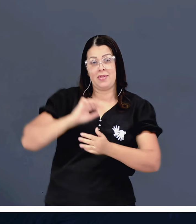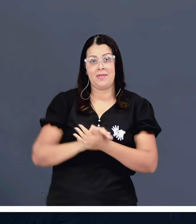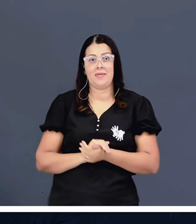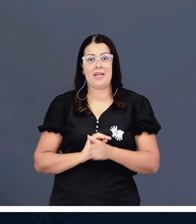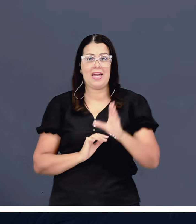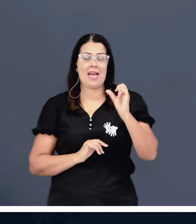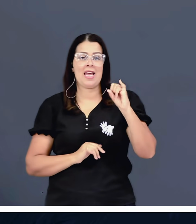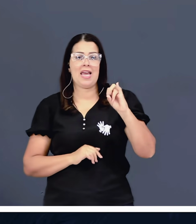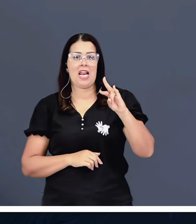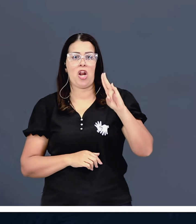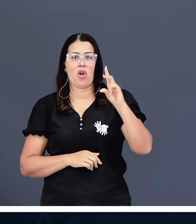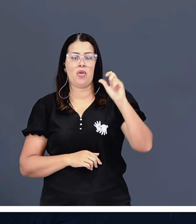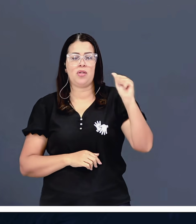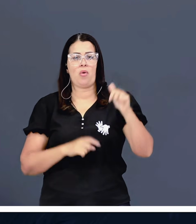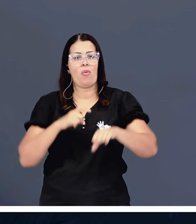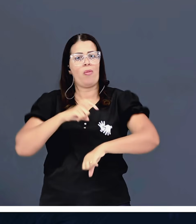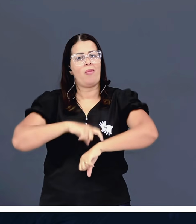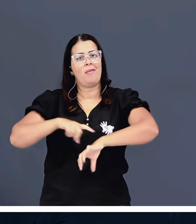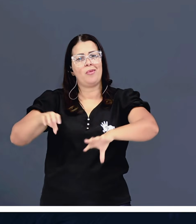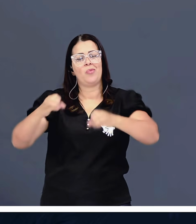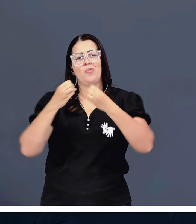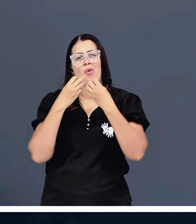é o tempo oportuno.